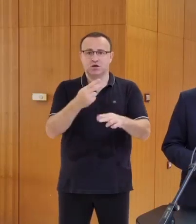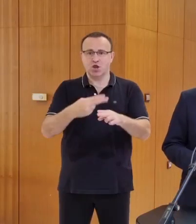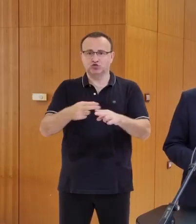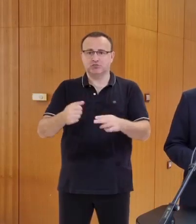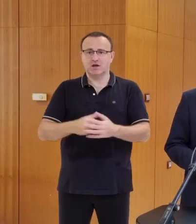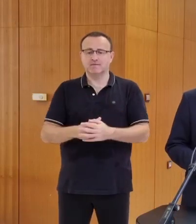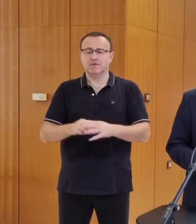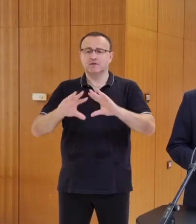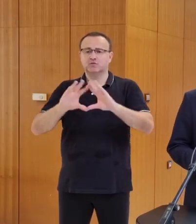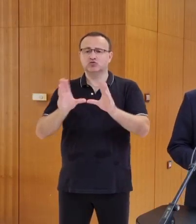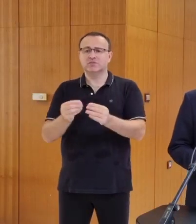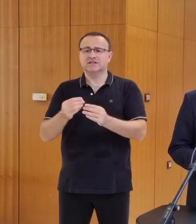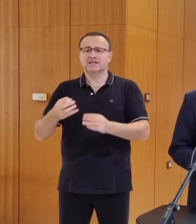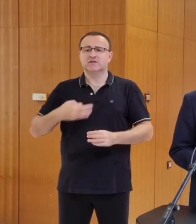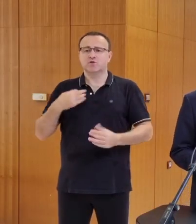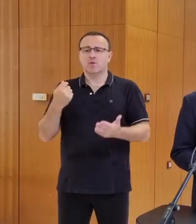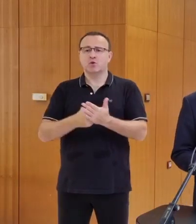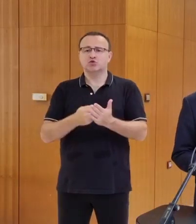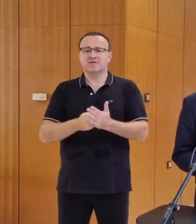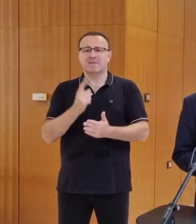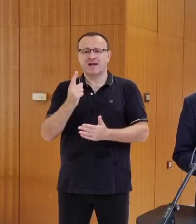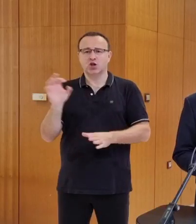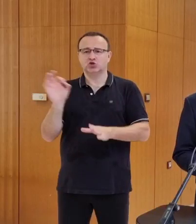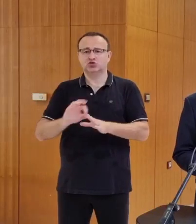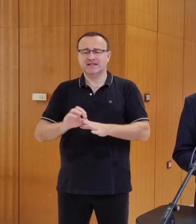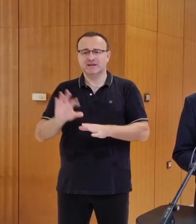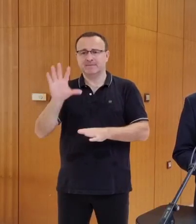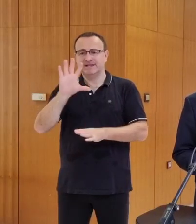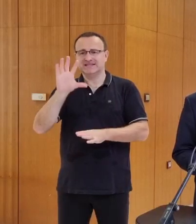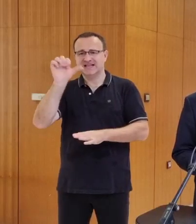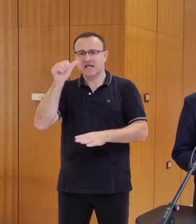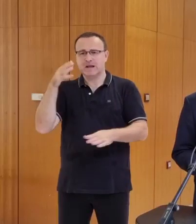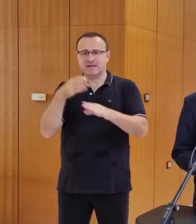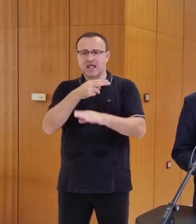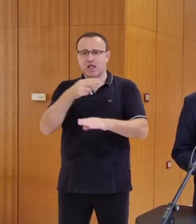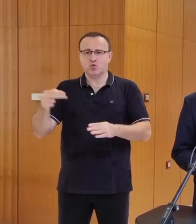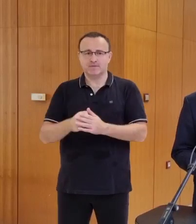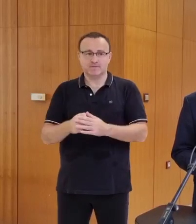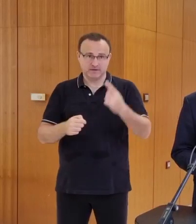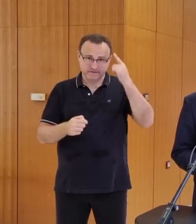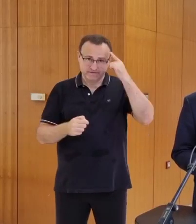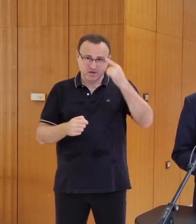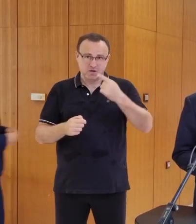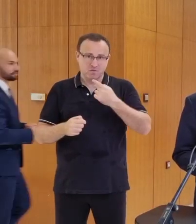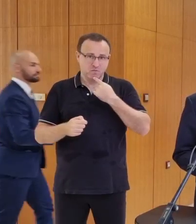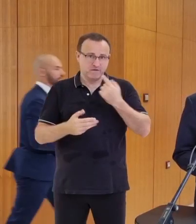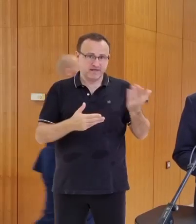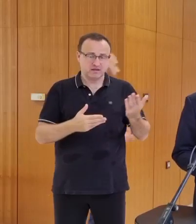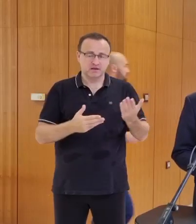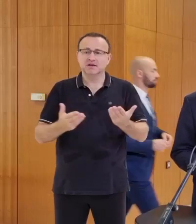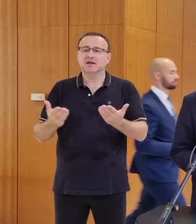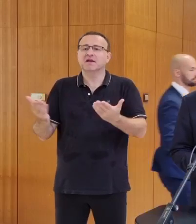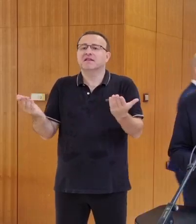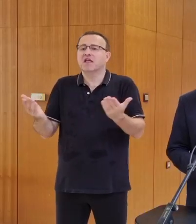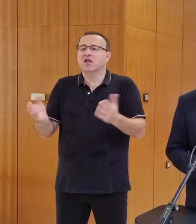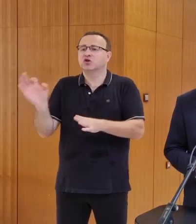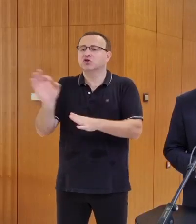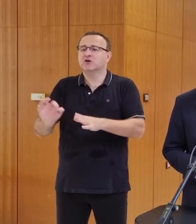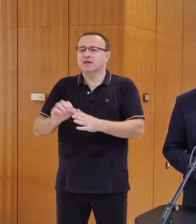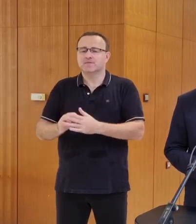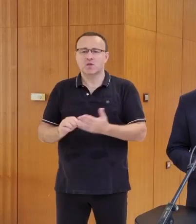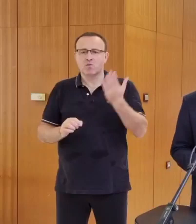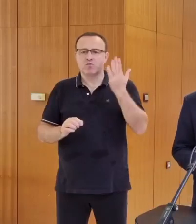zdravotná poisťovňa má vlastne ušetriť tých 51 miliónov eur a viete teda konkretizovať, že teda na čom, lebo bolo povedané tak veľmi